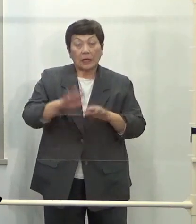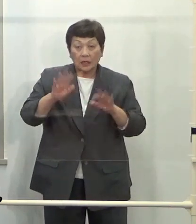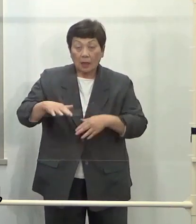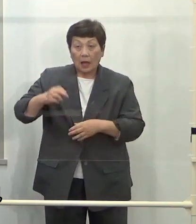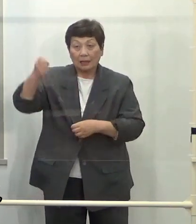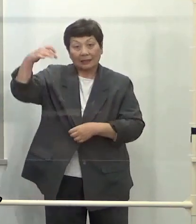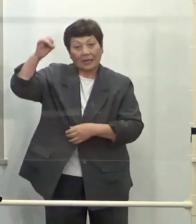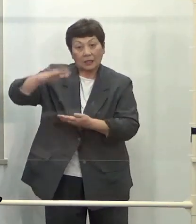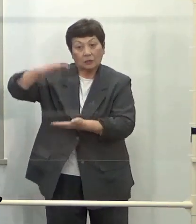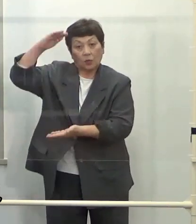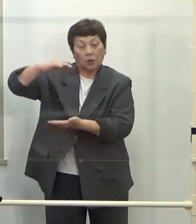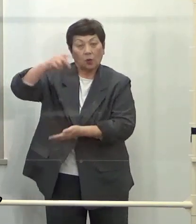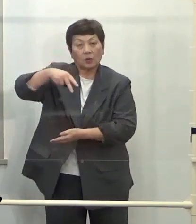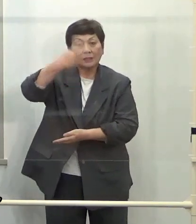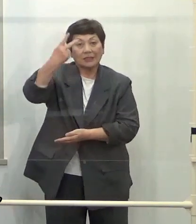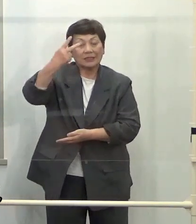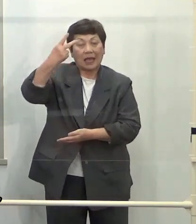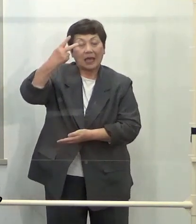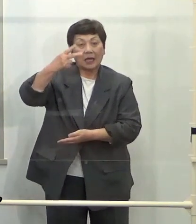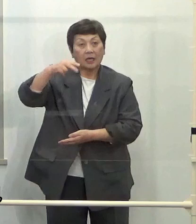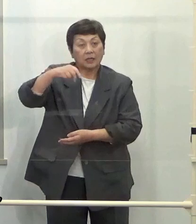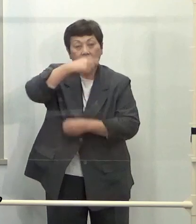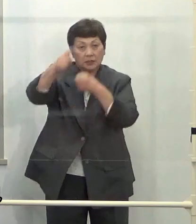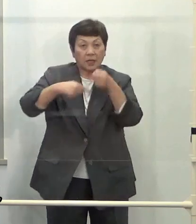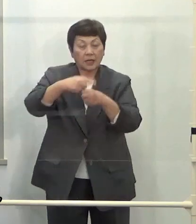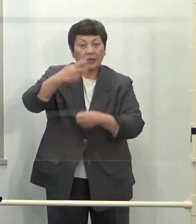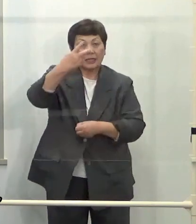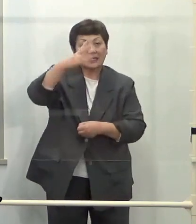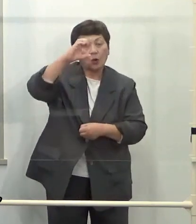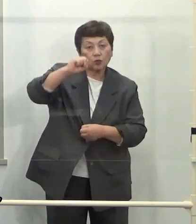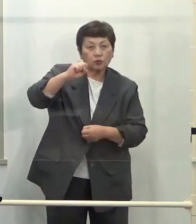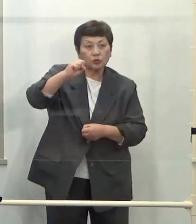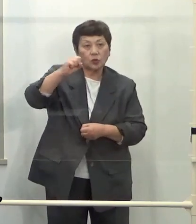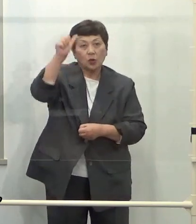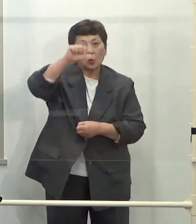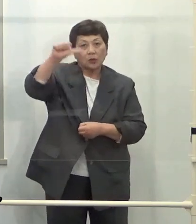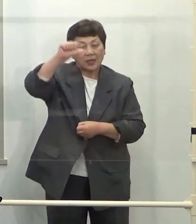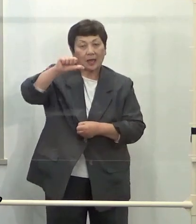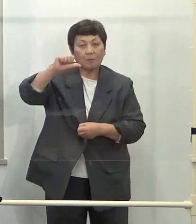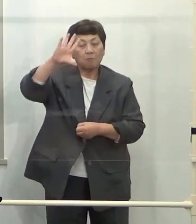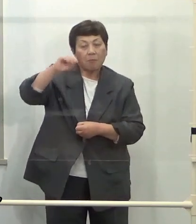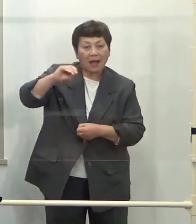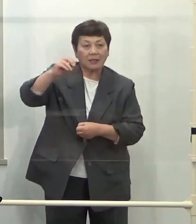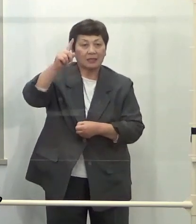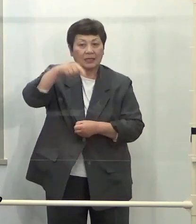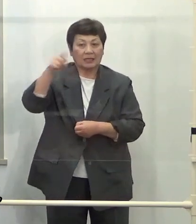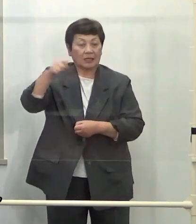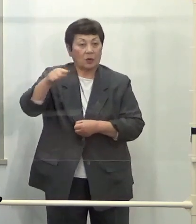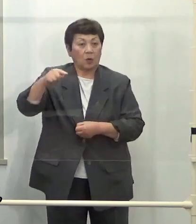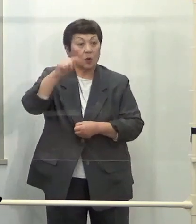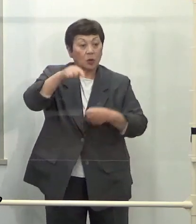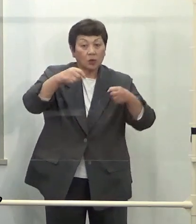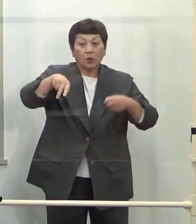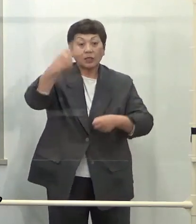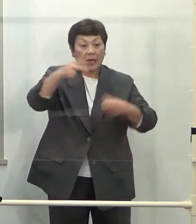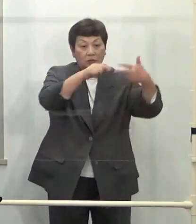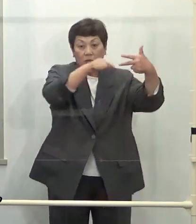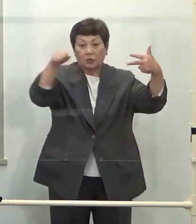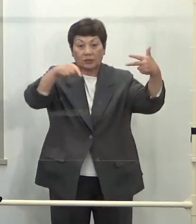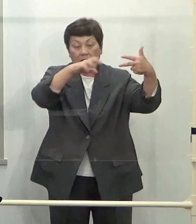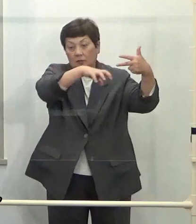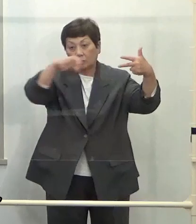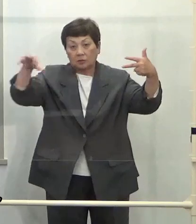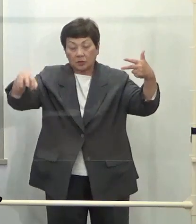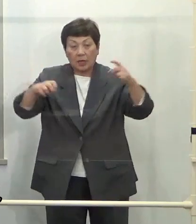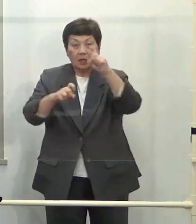気量が、1年間で2億4 5000万キロワットアワーでございます。でそのうちこの200施設で、10分